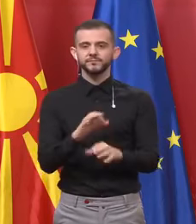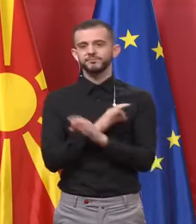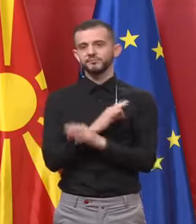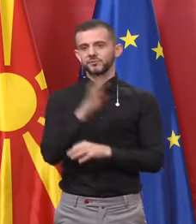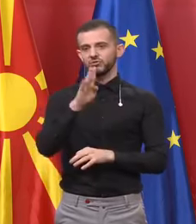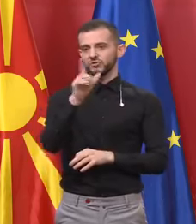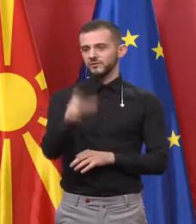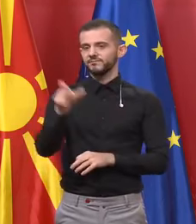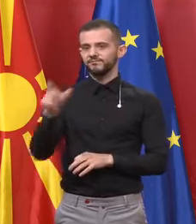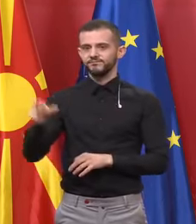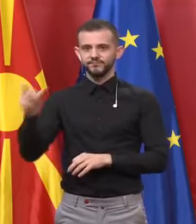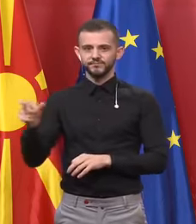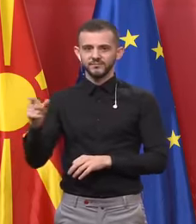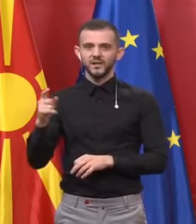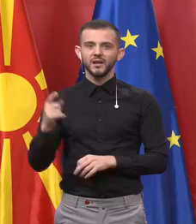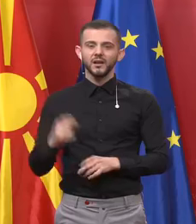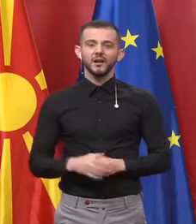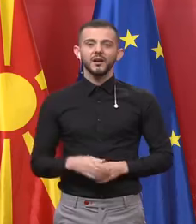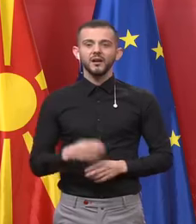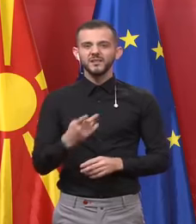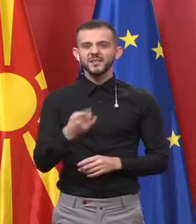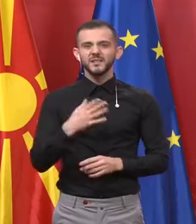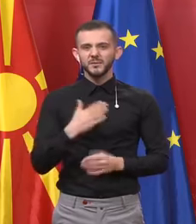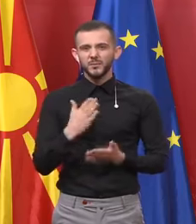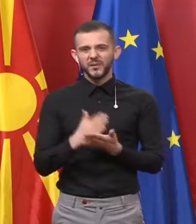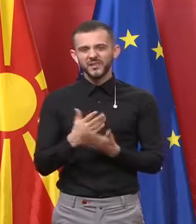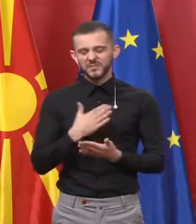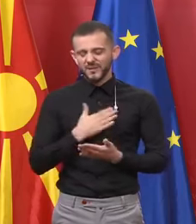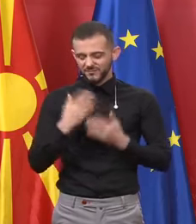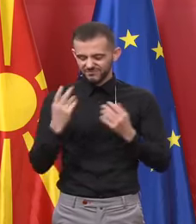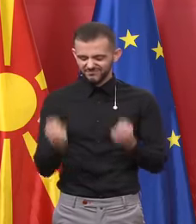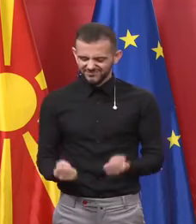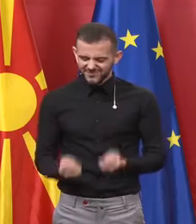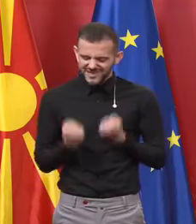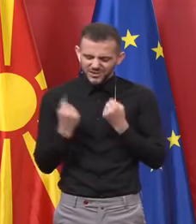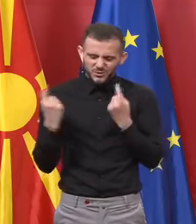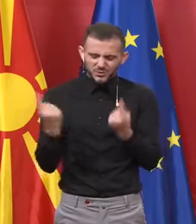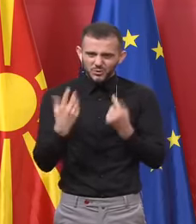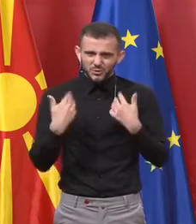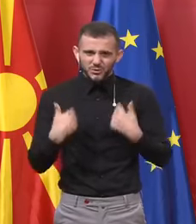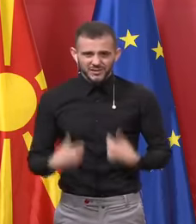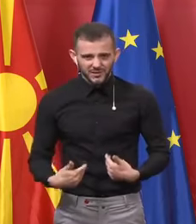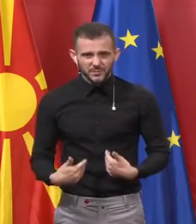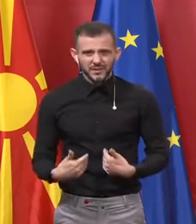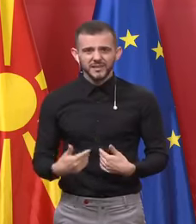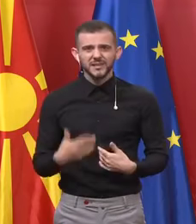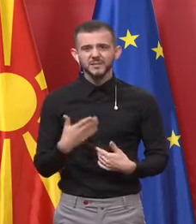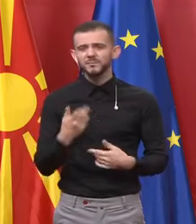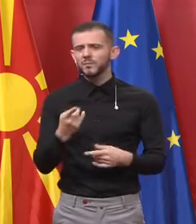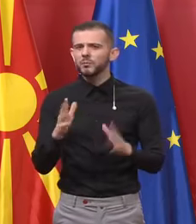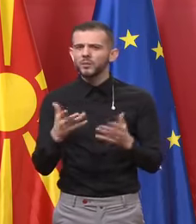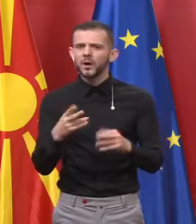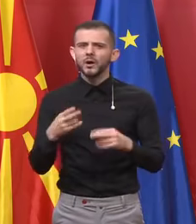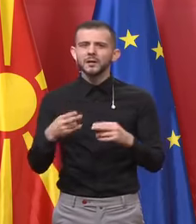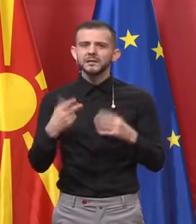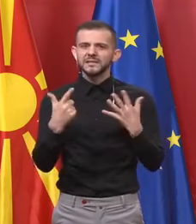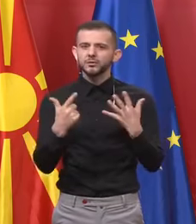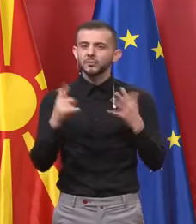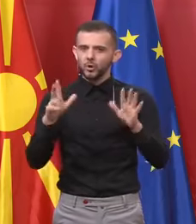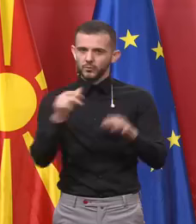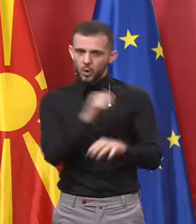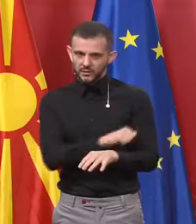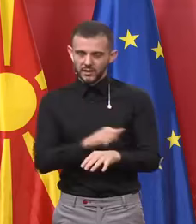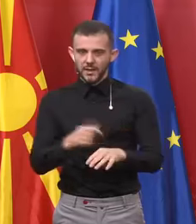лица. Тоа се пациенти со навистина тешка форма на болеста на возраст од 79,